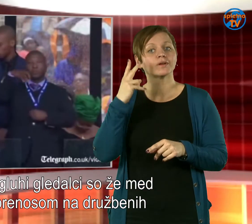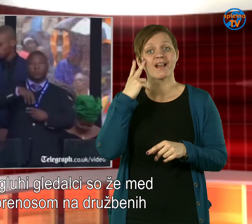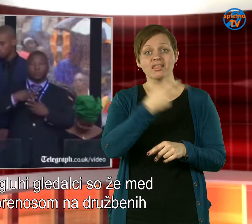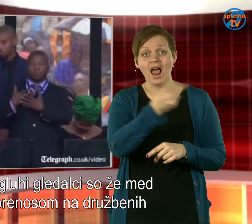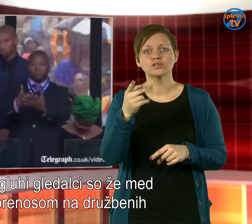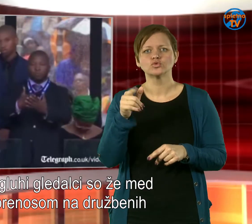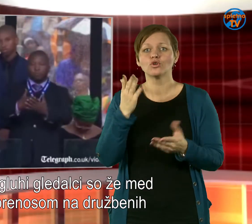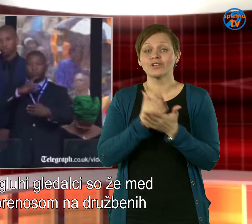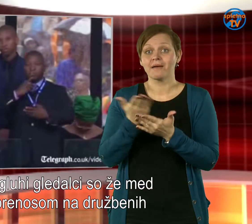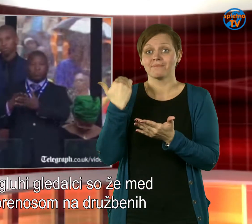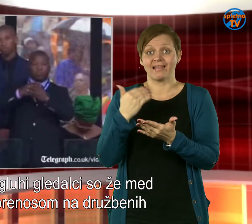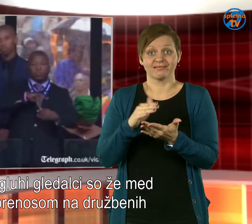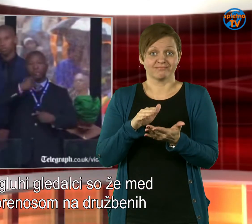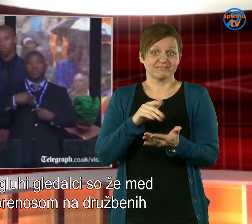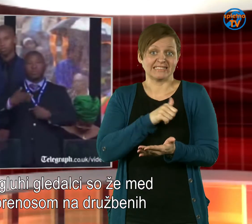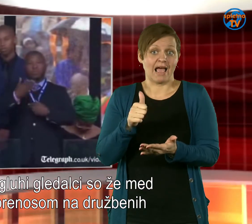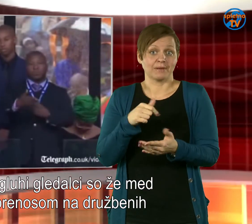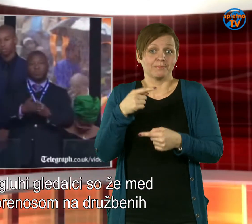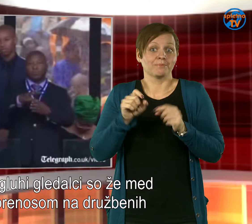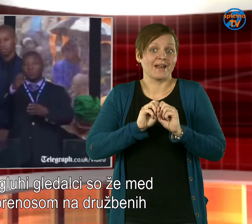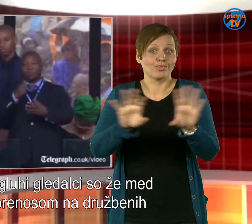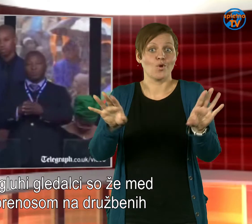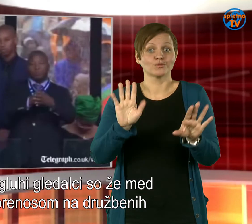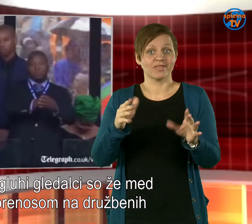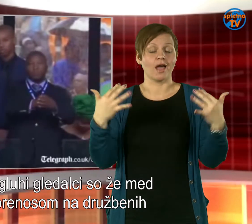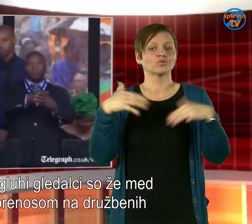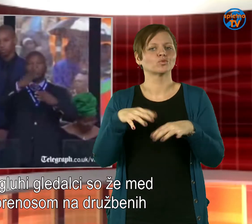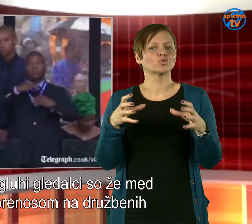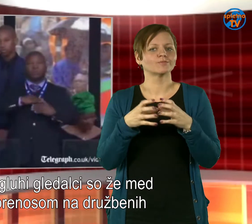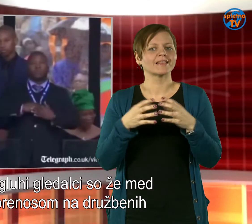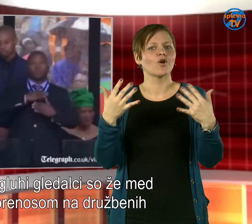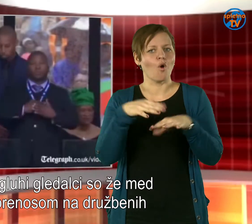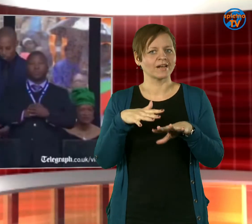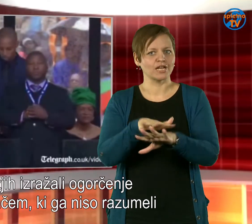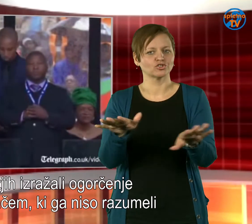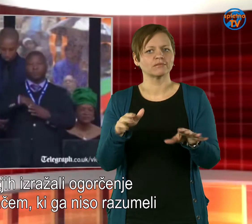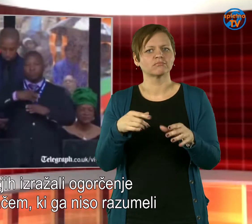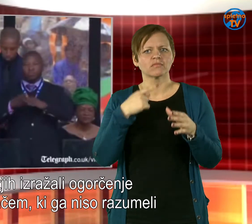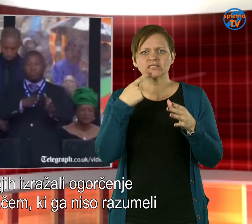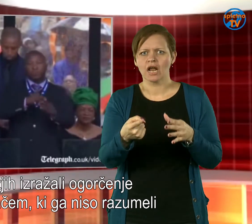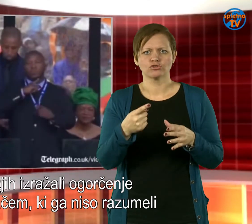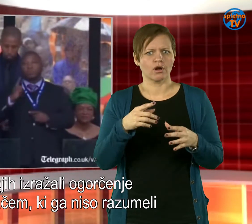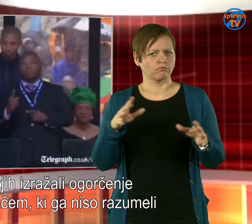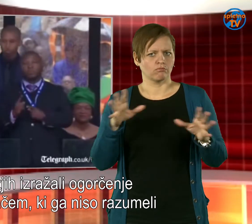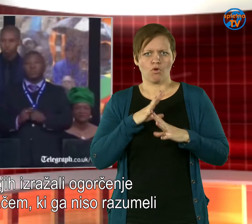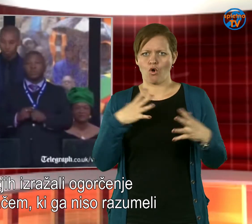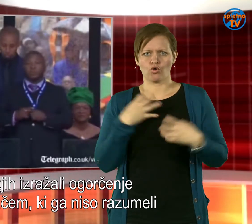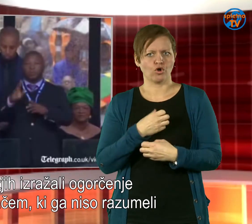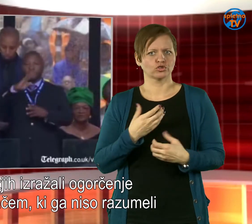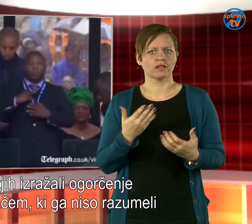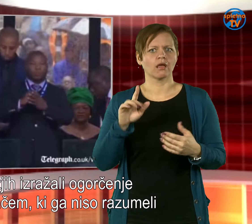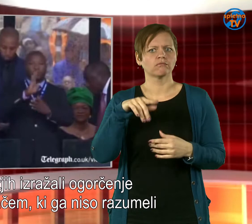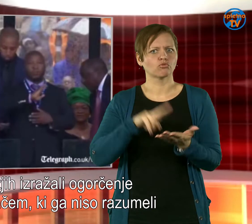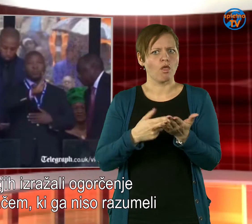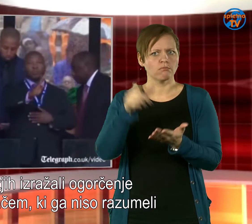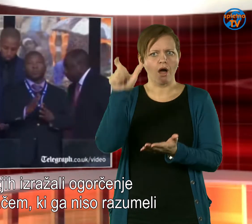Nekateri gluhi gledalci so že med samim prenosom na družbenih omrežjih izražali ogorčenje nad tolmačem, ki ga niso razumeli popolnoma